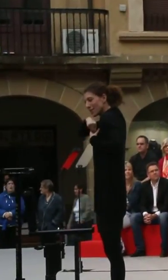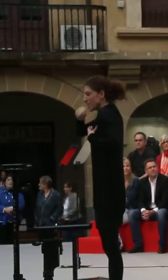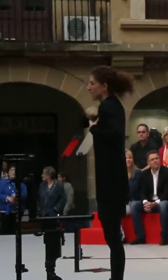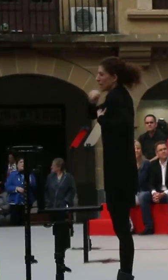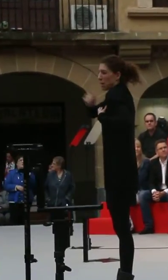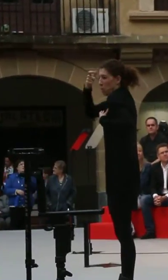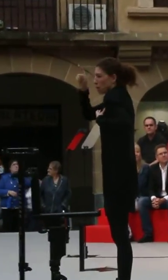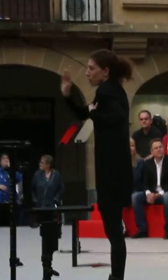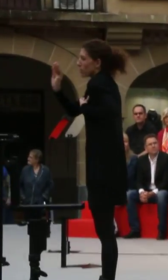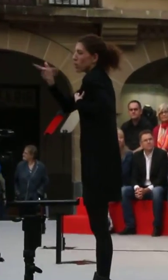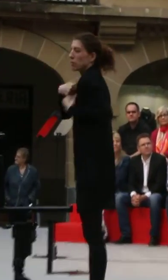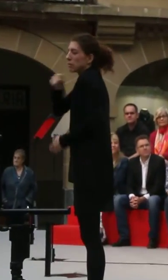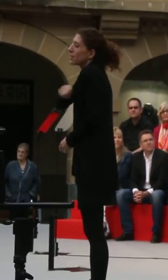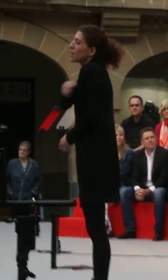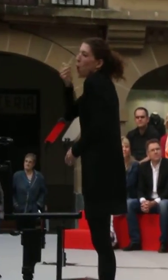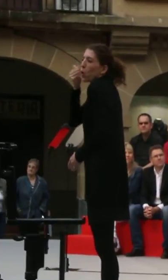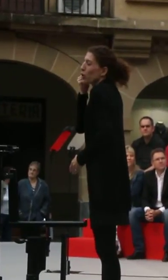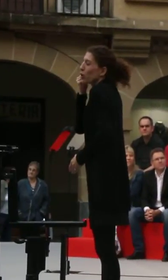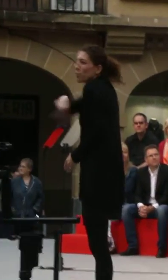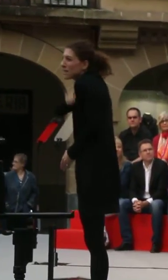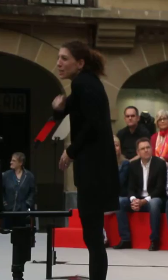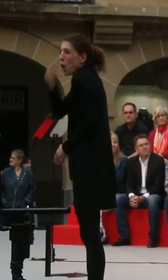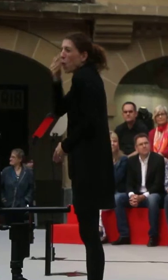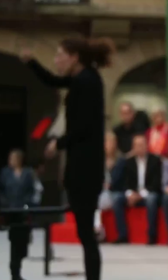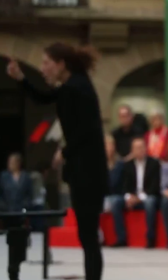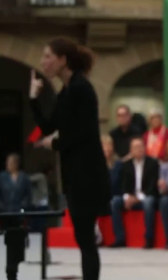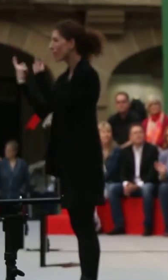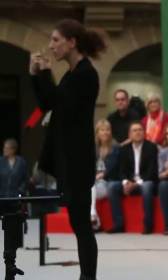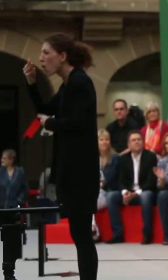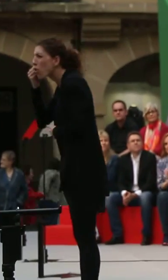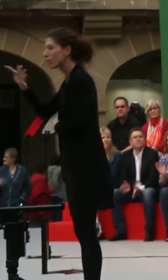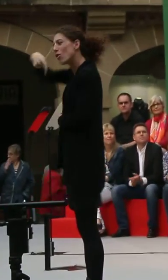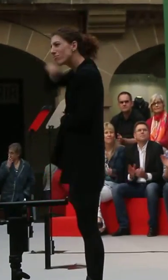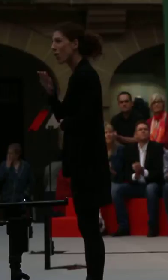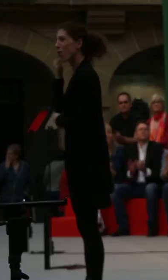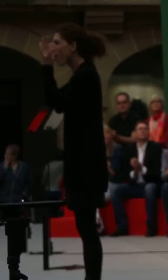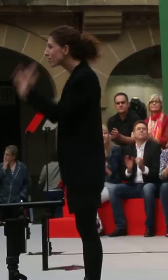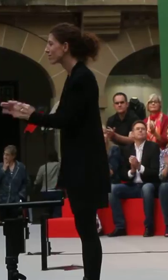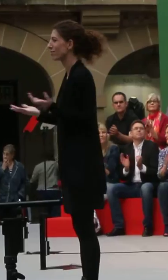pertsona horretaz, alderrikide guztio, arro egon gaitezke, oso arro, oso.